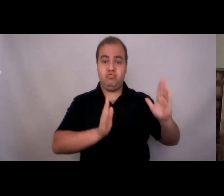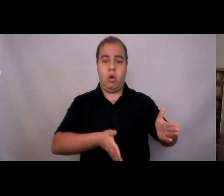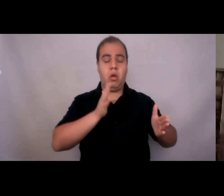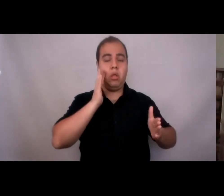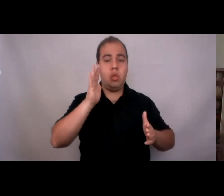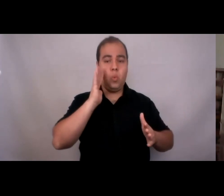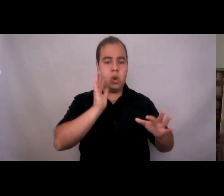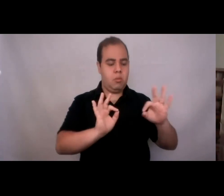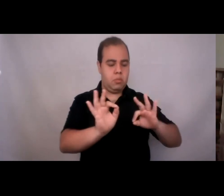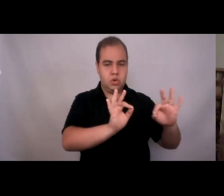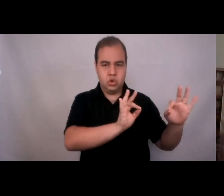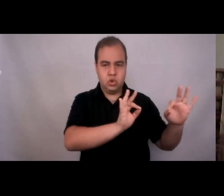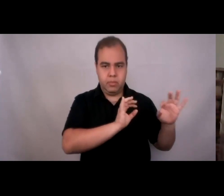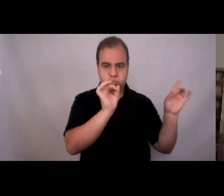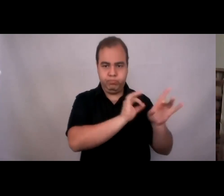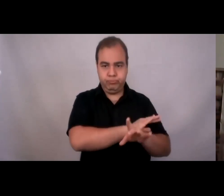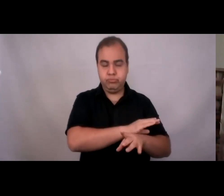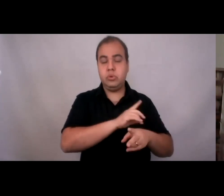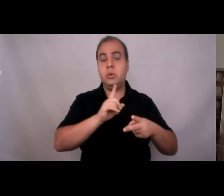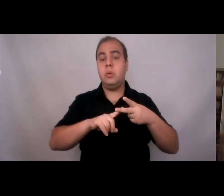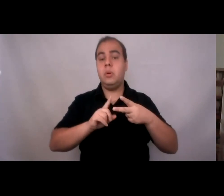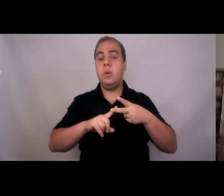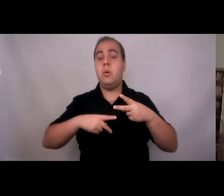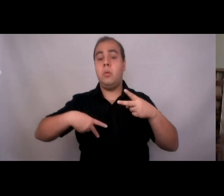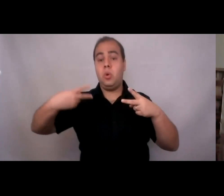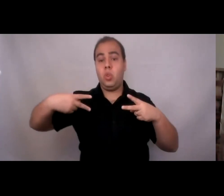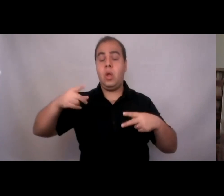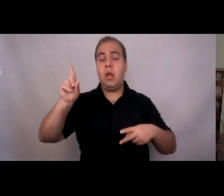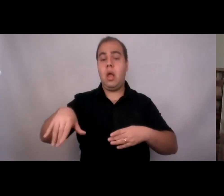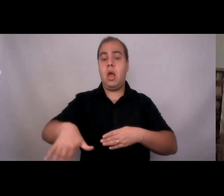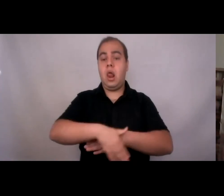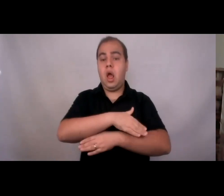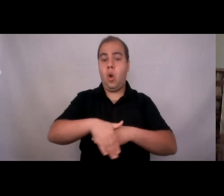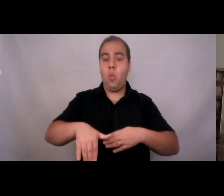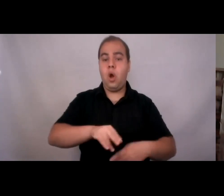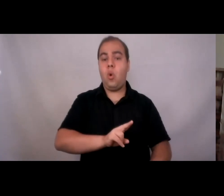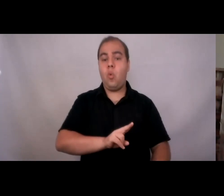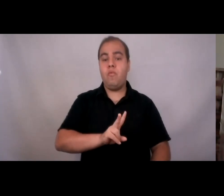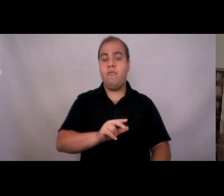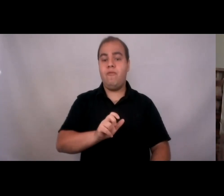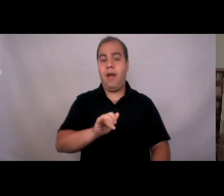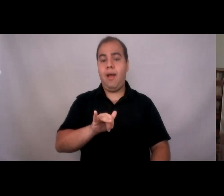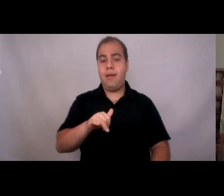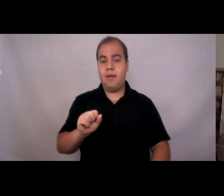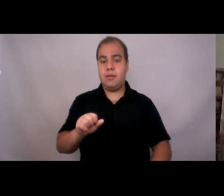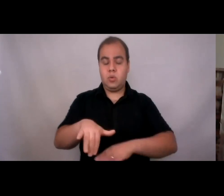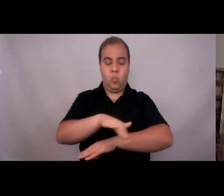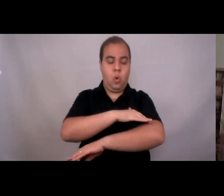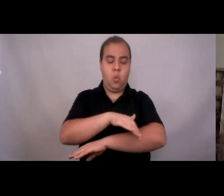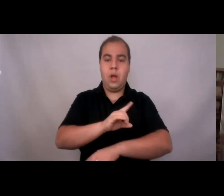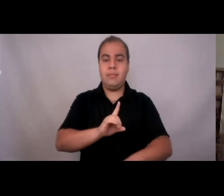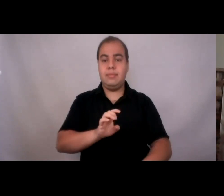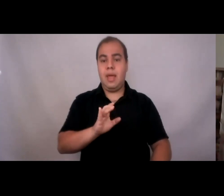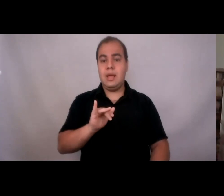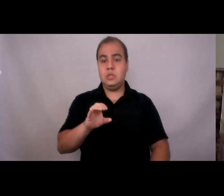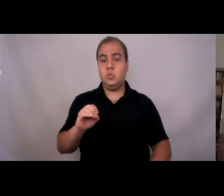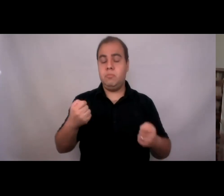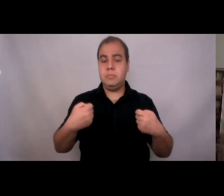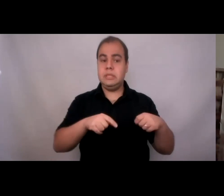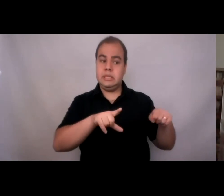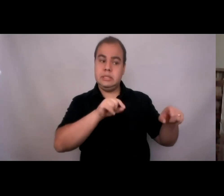na prática, que vai ser lá na Uvaias com a Rua Décio, a gente vai precisar fazer uma